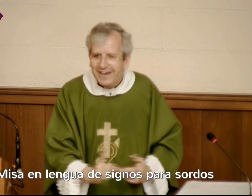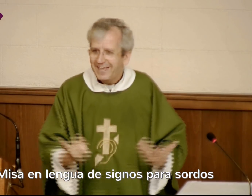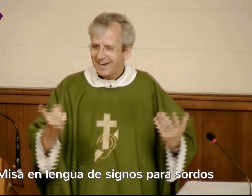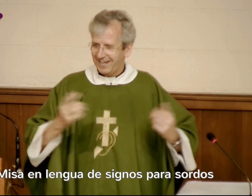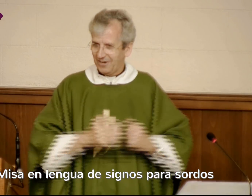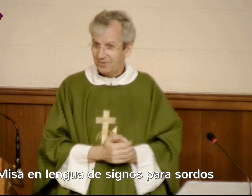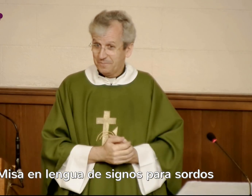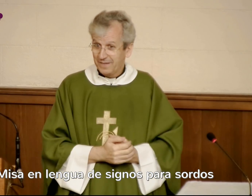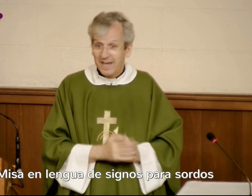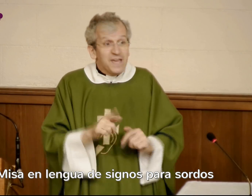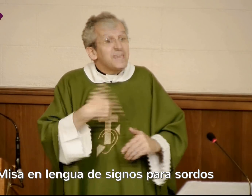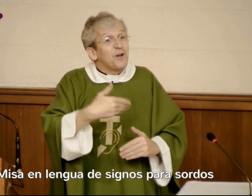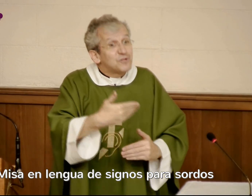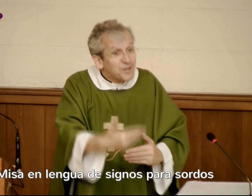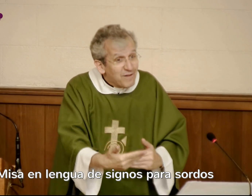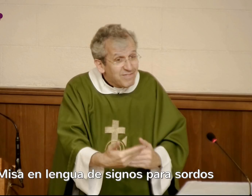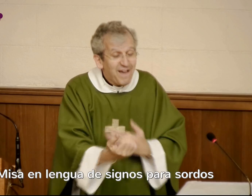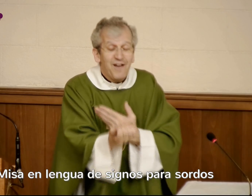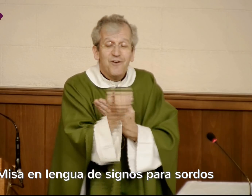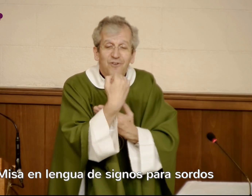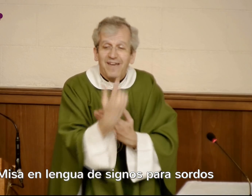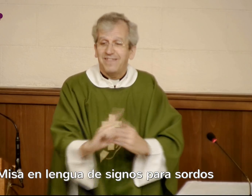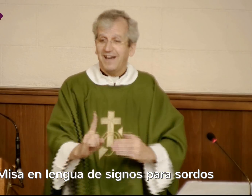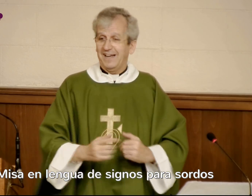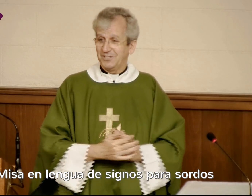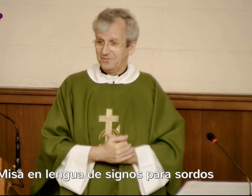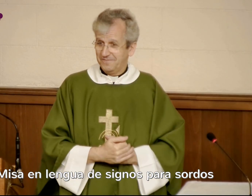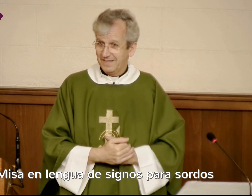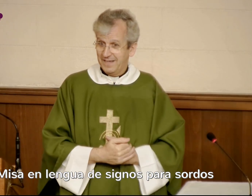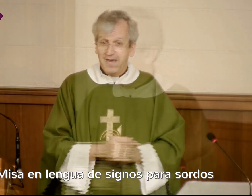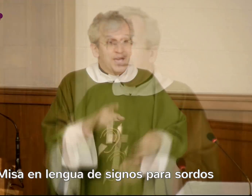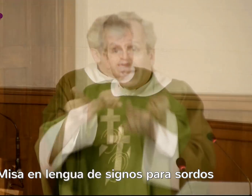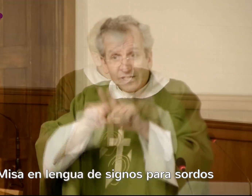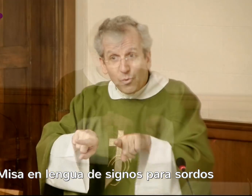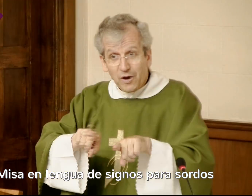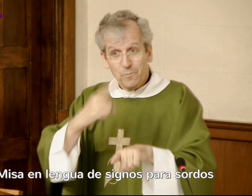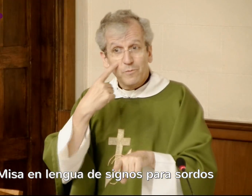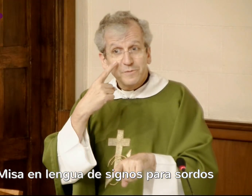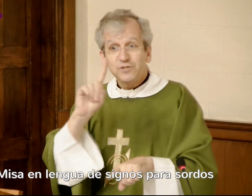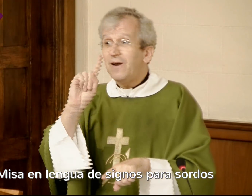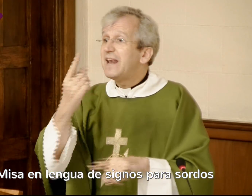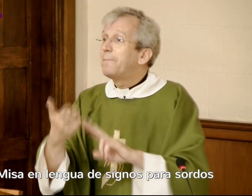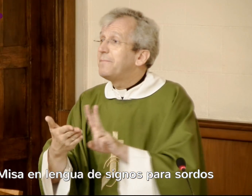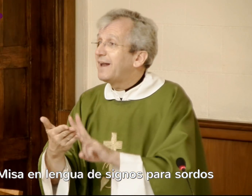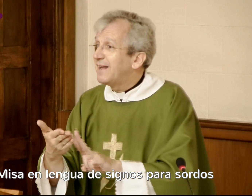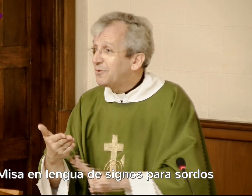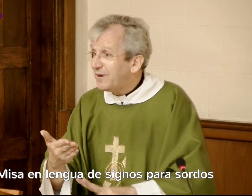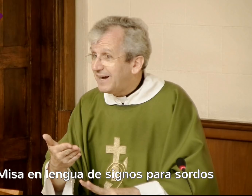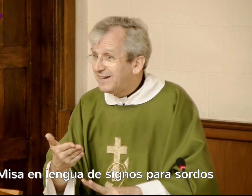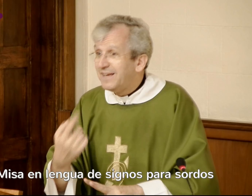querían creerlo. Y en consecuencia, no le hacían caso. Que es igual como hemos visto en la primera lectura.